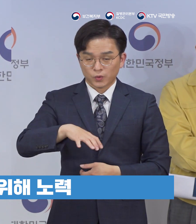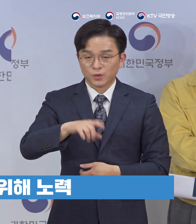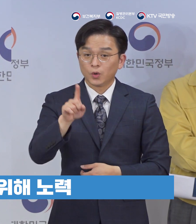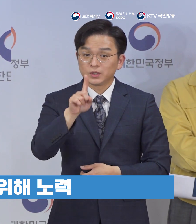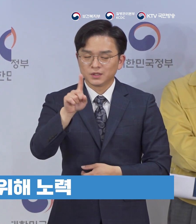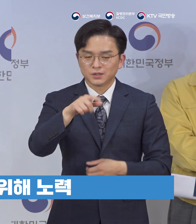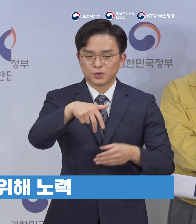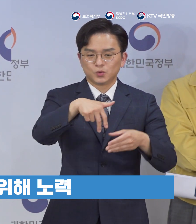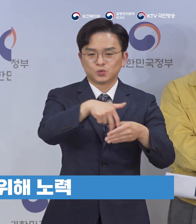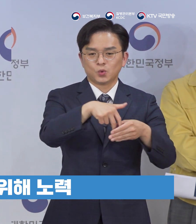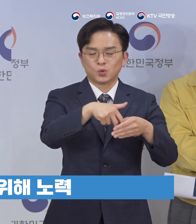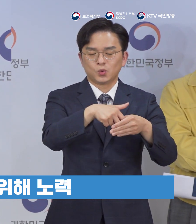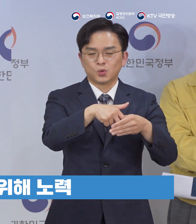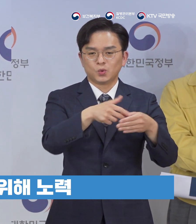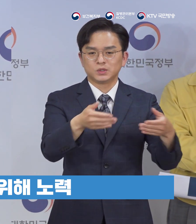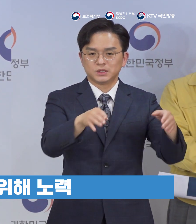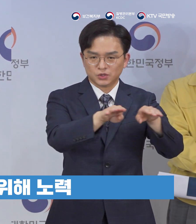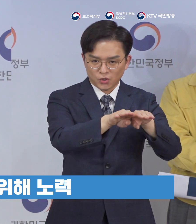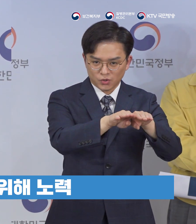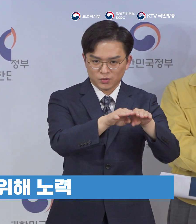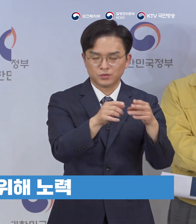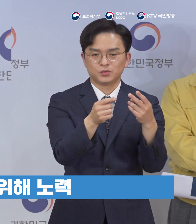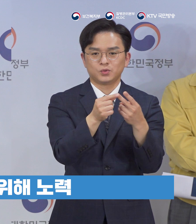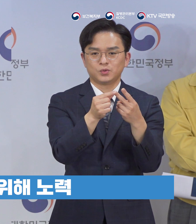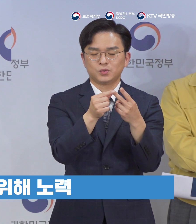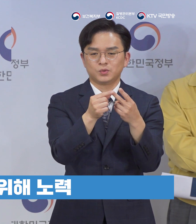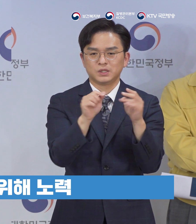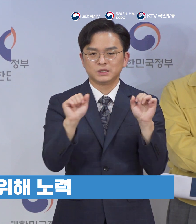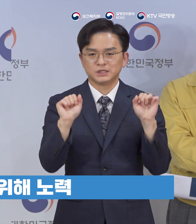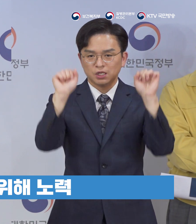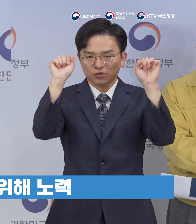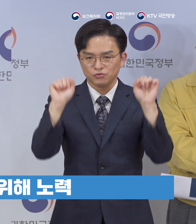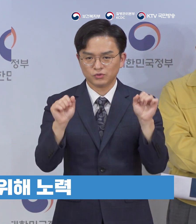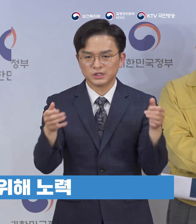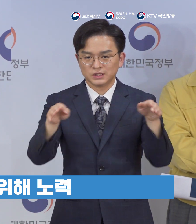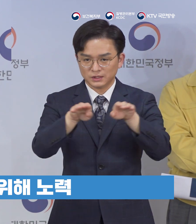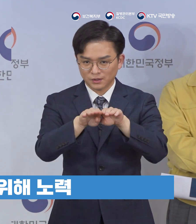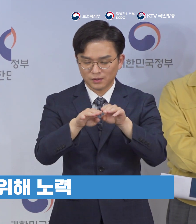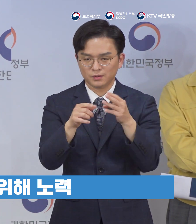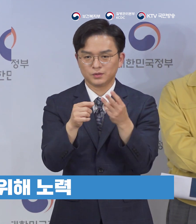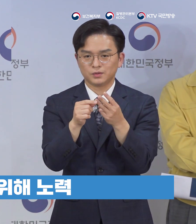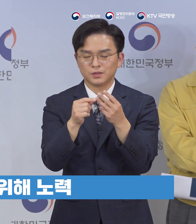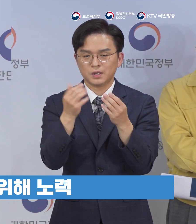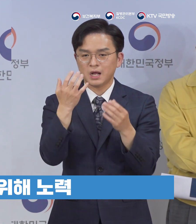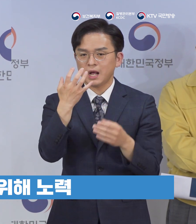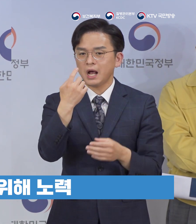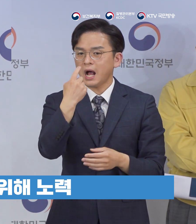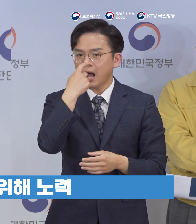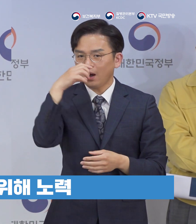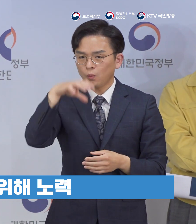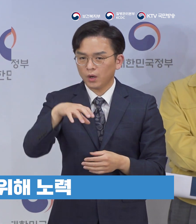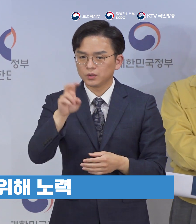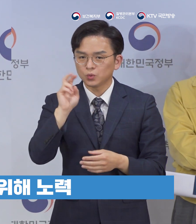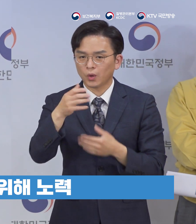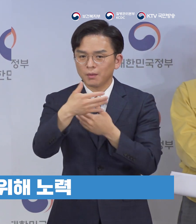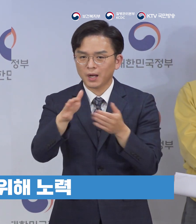이제 특히 저희가 이제 고위험 시설이라고 이제 분류를 한 것이 종교 시설,